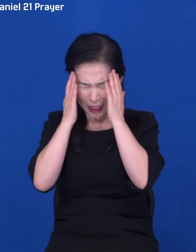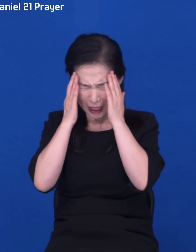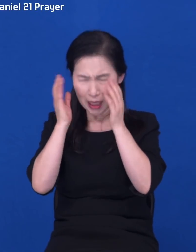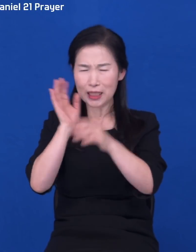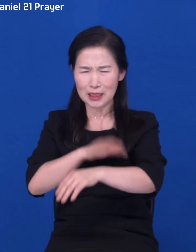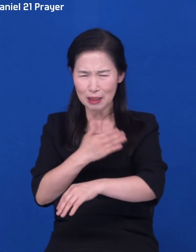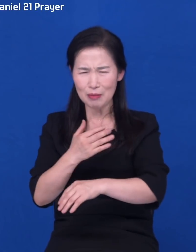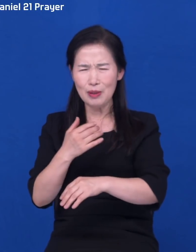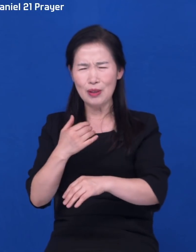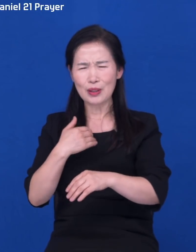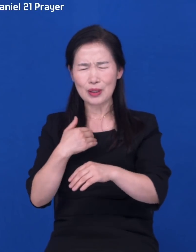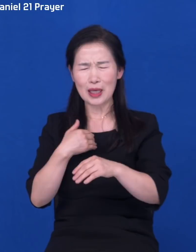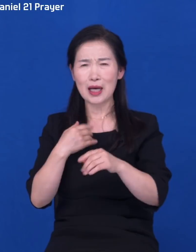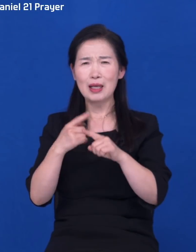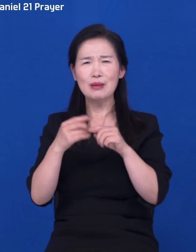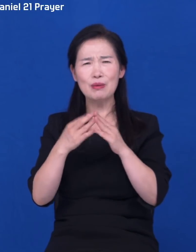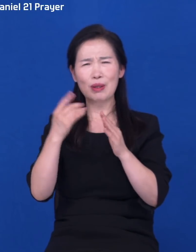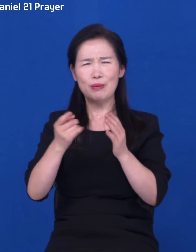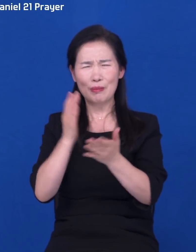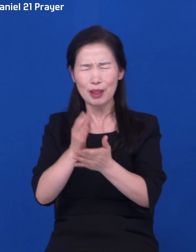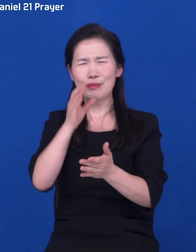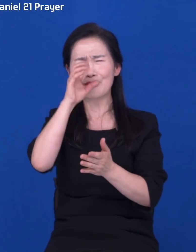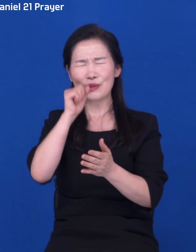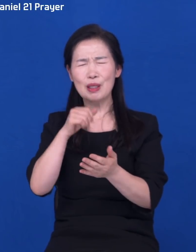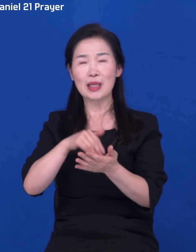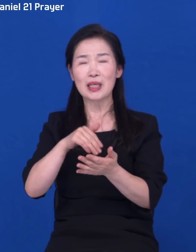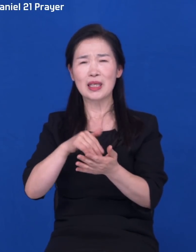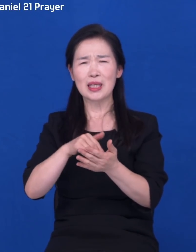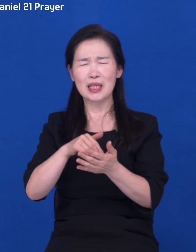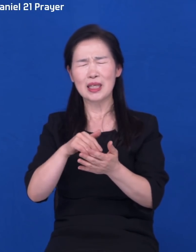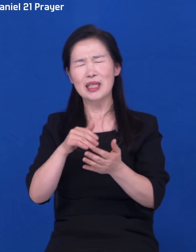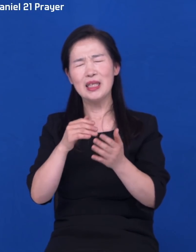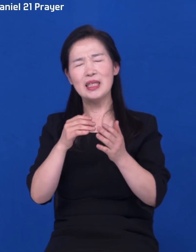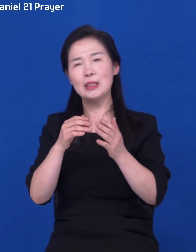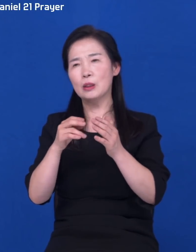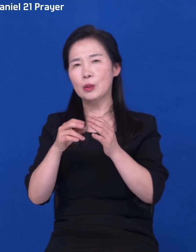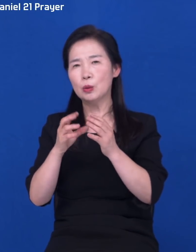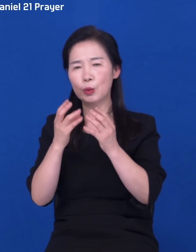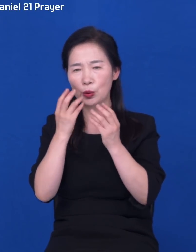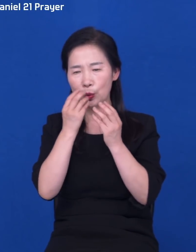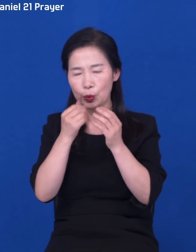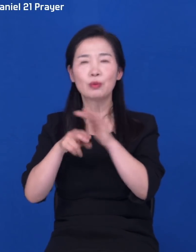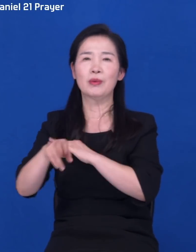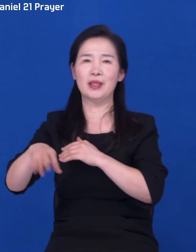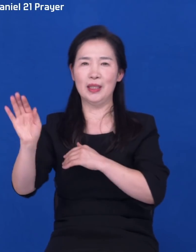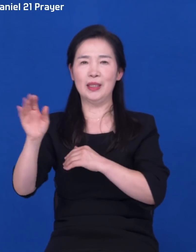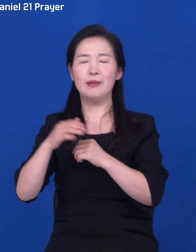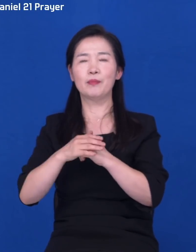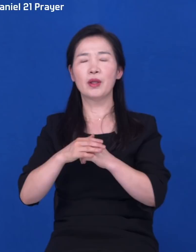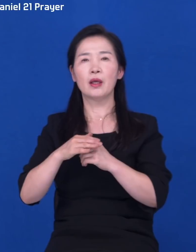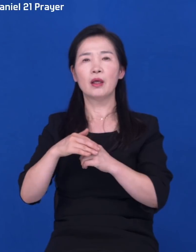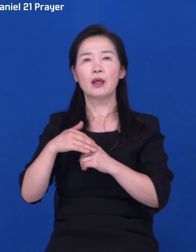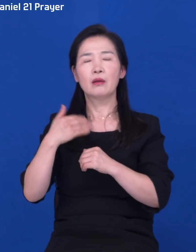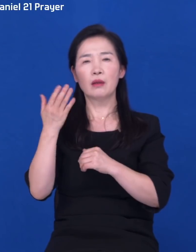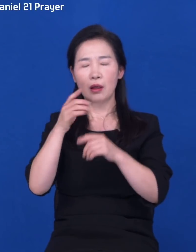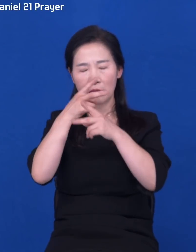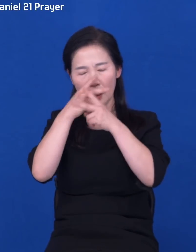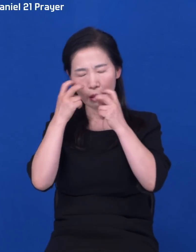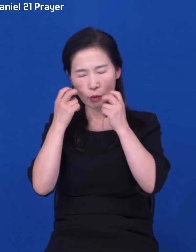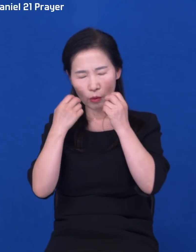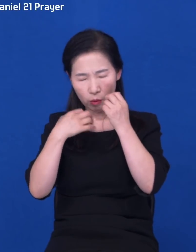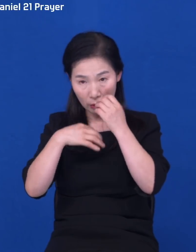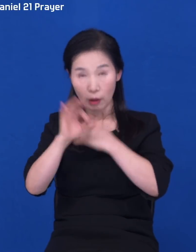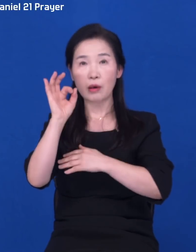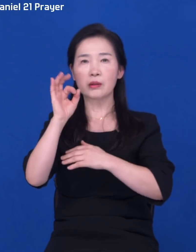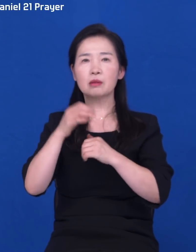온다고 하면서 이렇게 도망쳐 나갔는데 다음날 저도 모르게 이제 깨어났을 때 생각이 들어온 게 뭔가